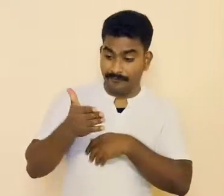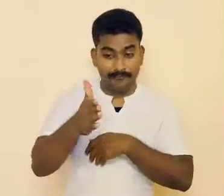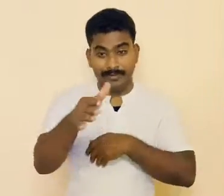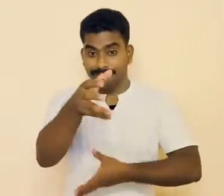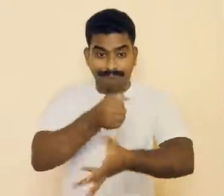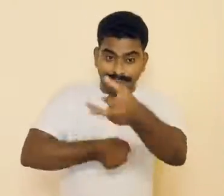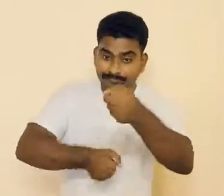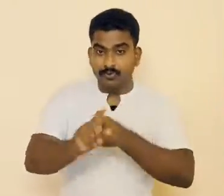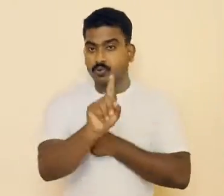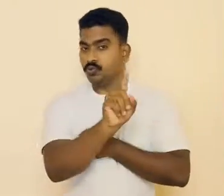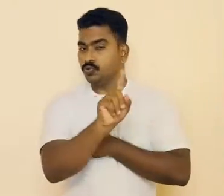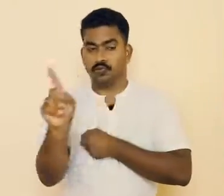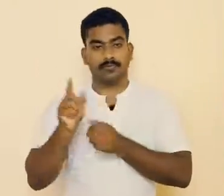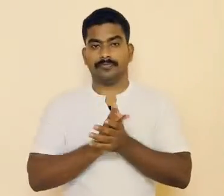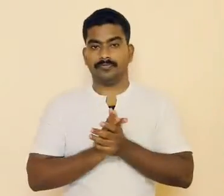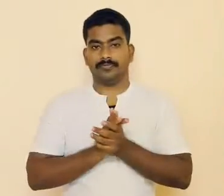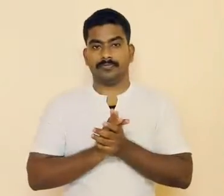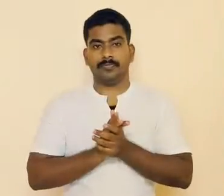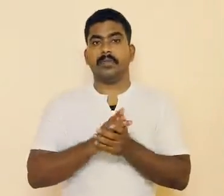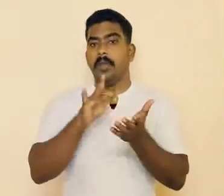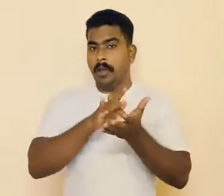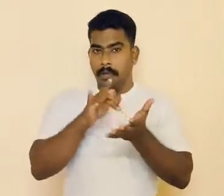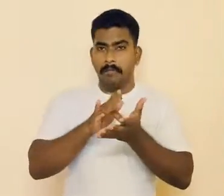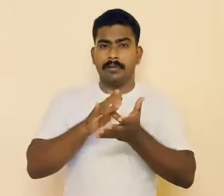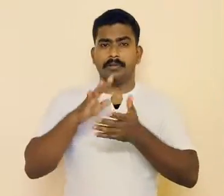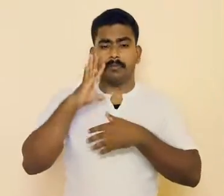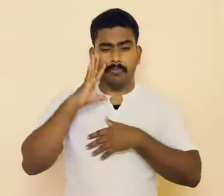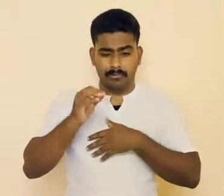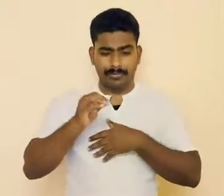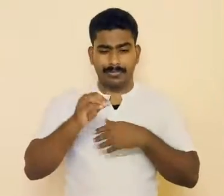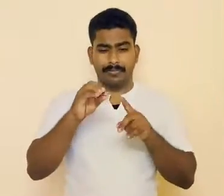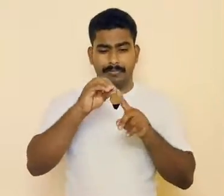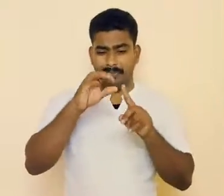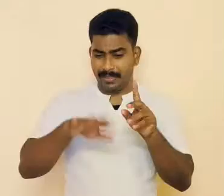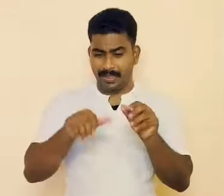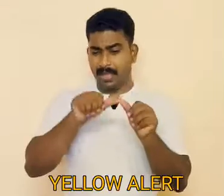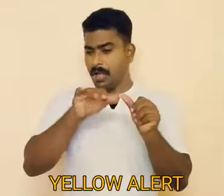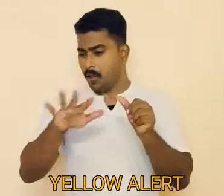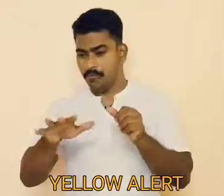പത്തനംതിട്ട, ആലപ്പുഴ, ഇടുക്കി എന്നീ ജില്ലകളിൽ യെല്ലോ അലേർട്ട് പ്രഖ്യാപിച്ചു.